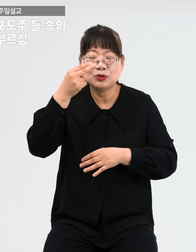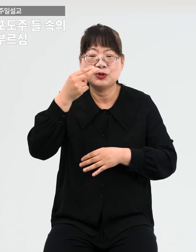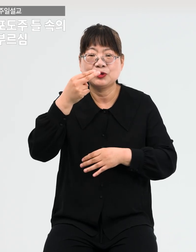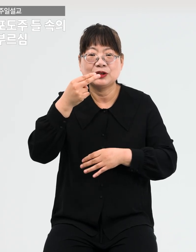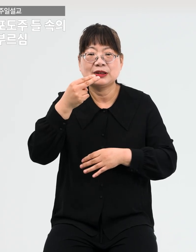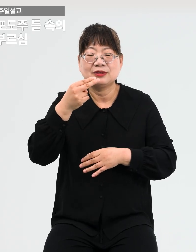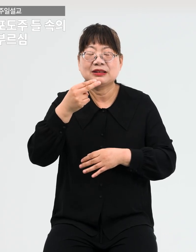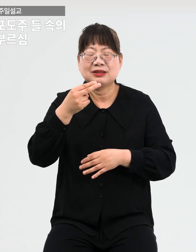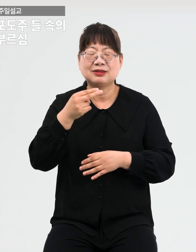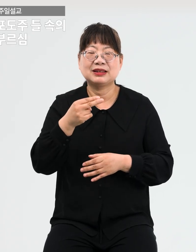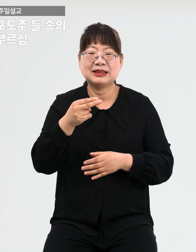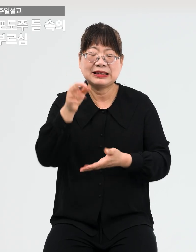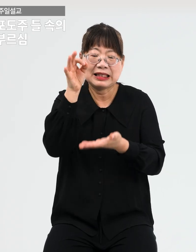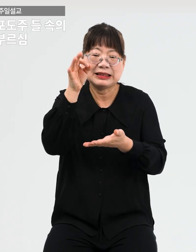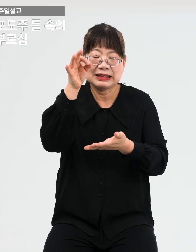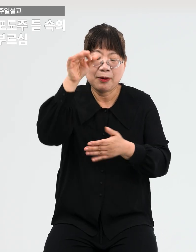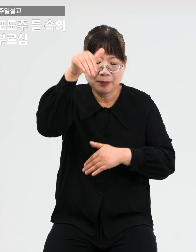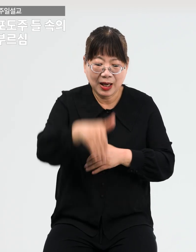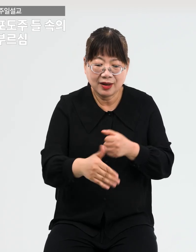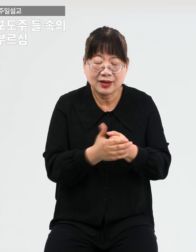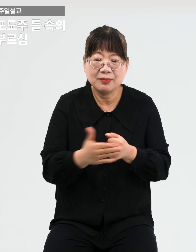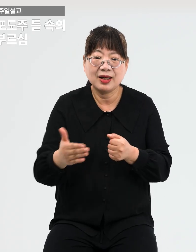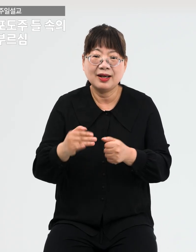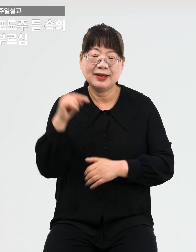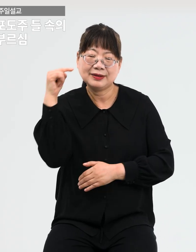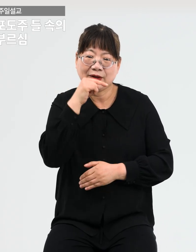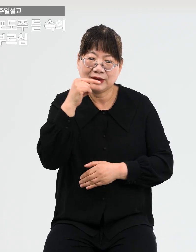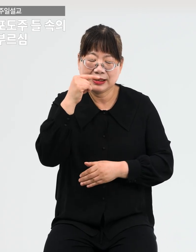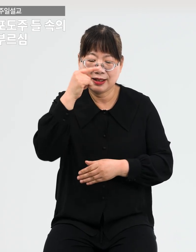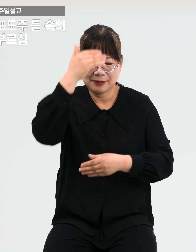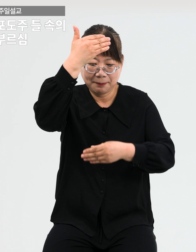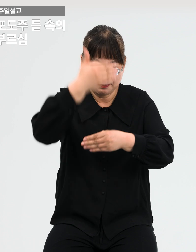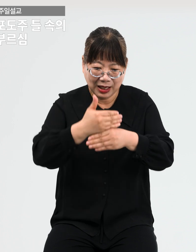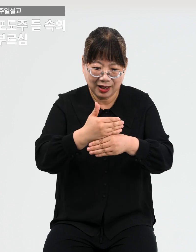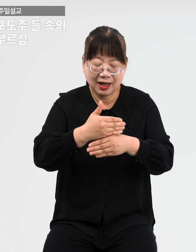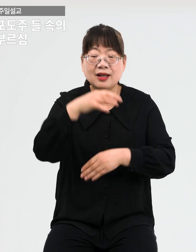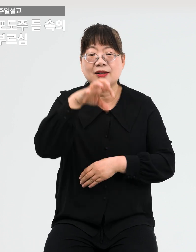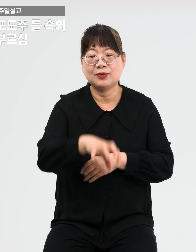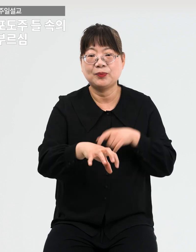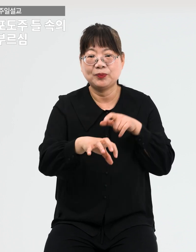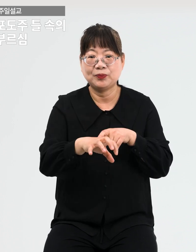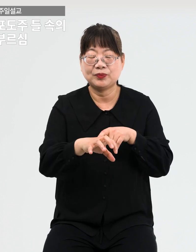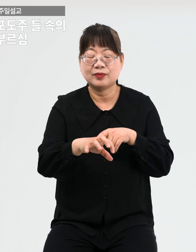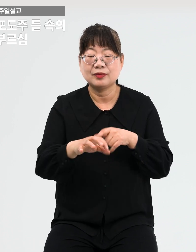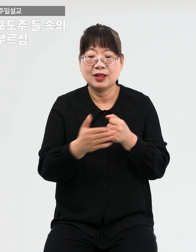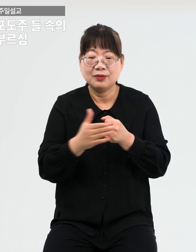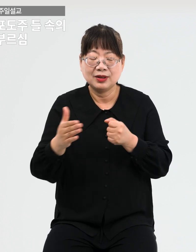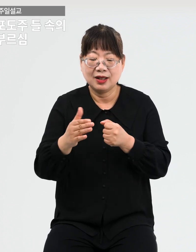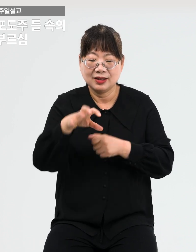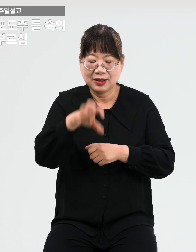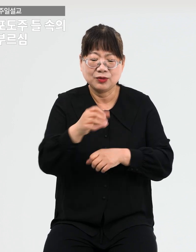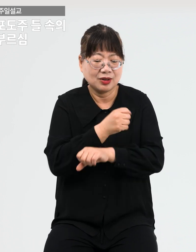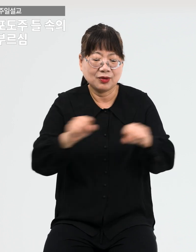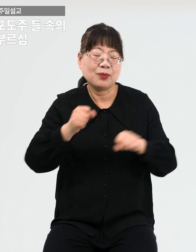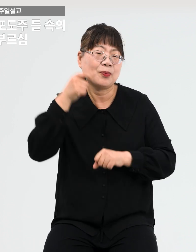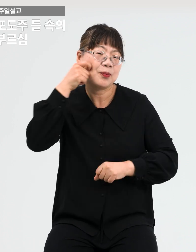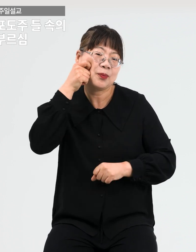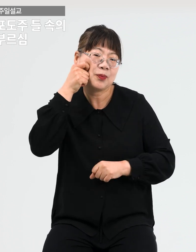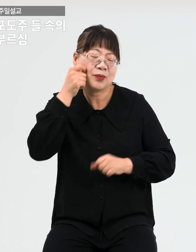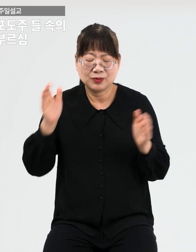때문에 철저하게 밀폐된 공간입니다. 그래서 장소가 넓을 수가 없어요. 좁아요.